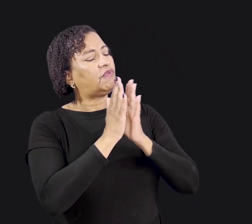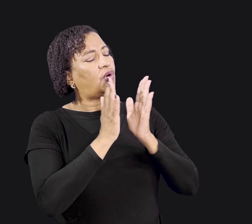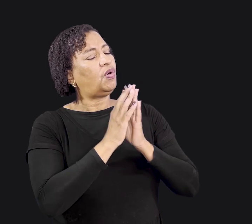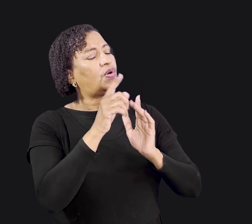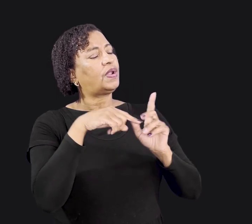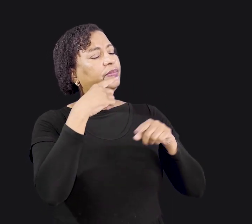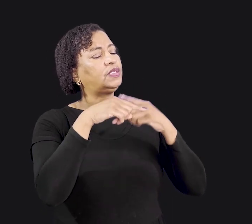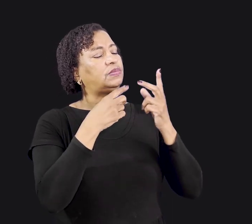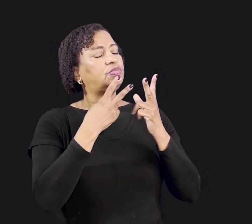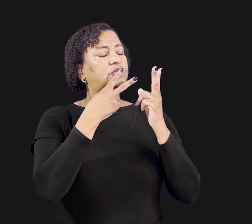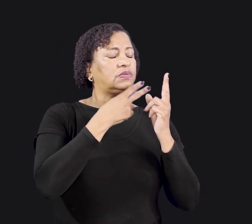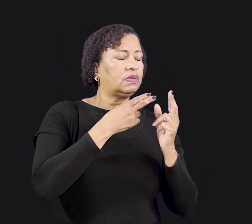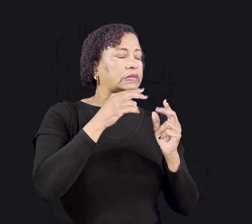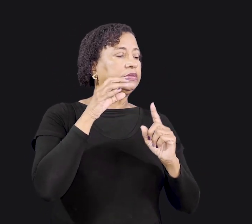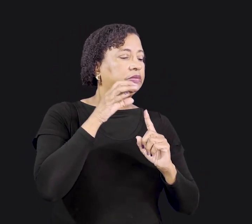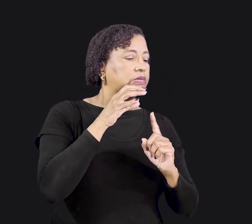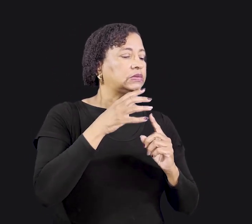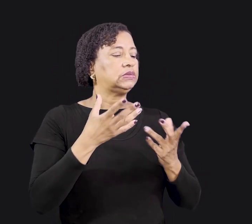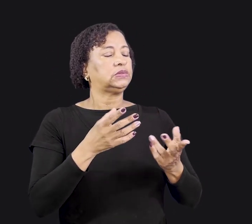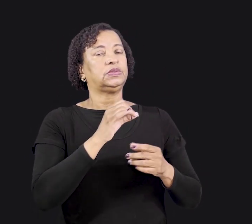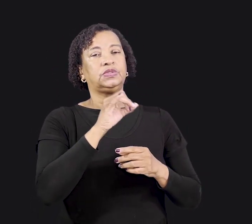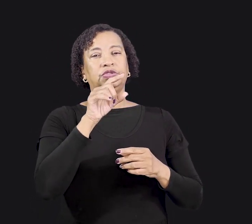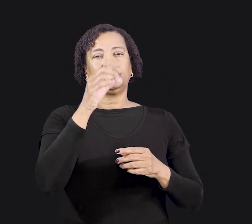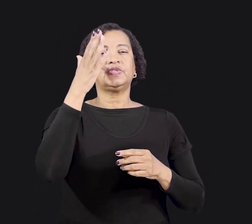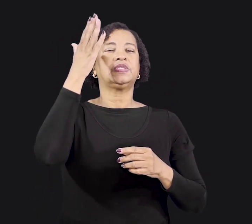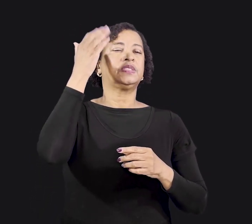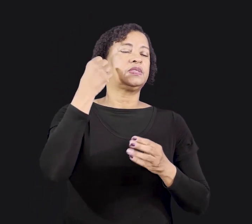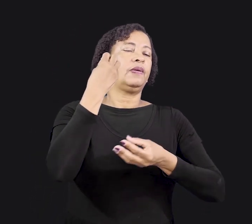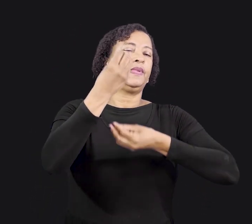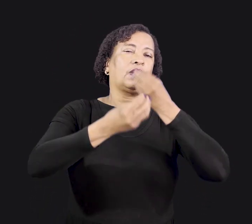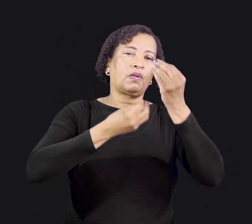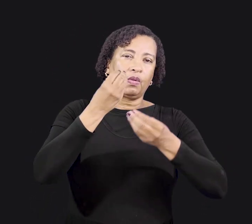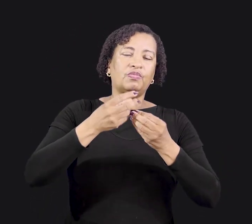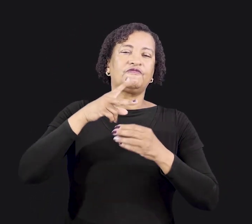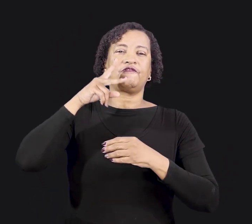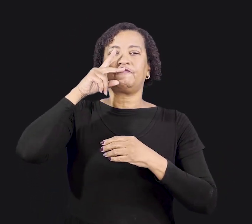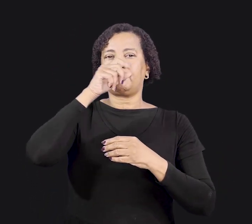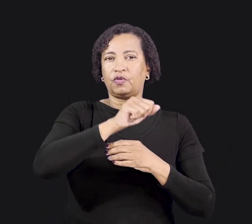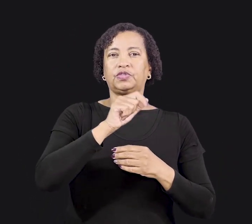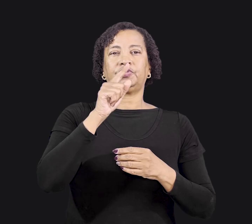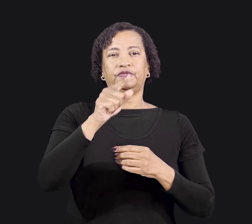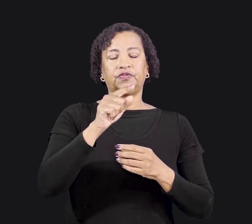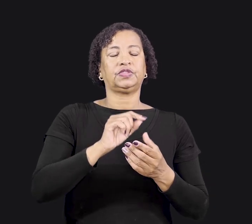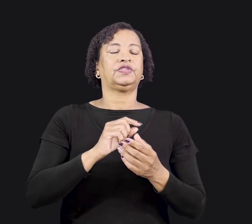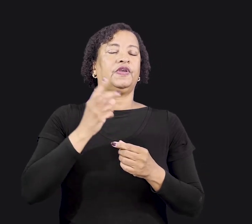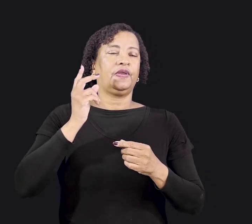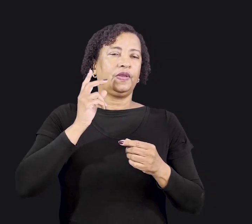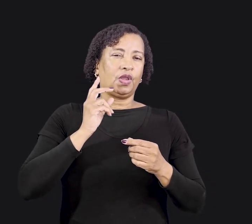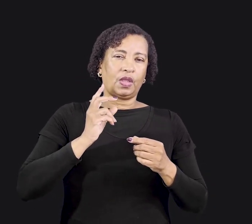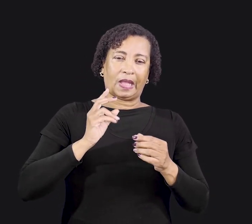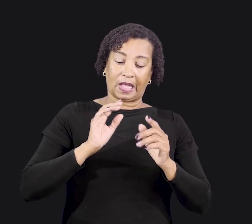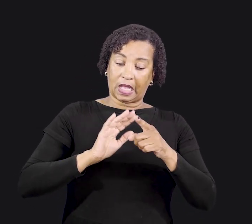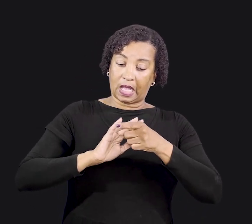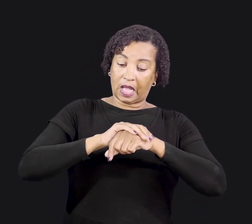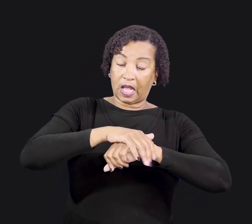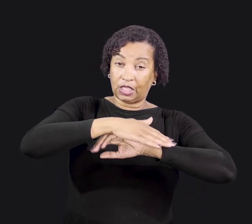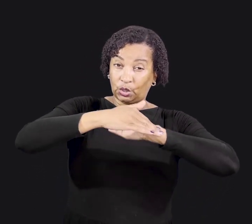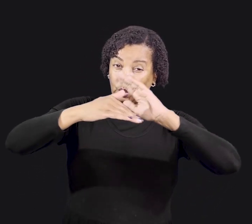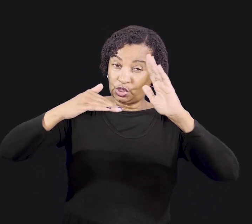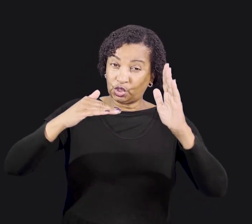não caírem em tentação. Se você soubesse como a tentação é forte, passaria a noite orando para não cair nela.